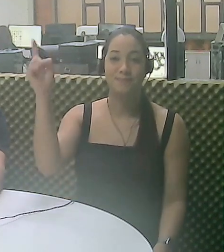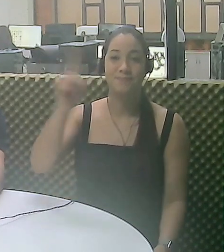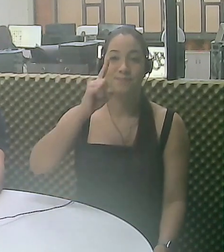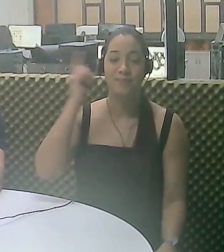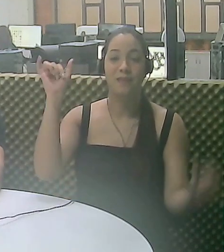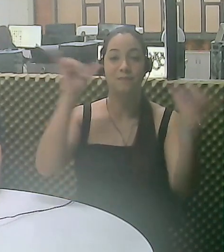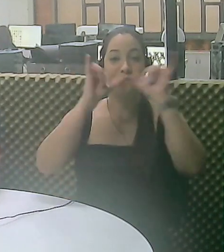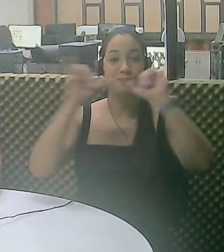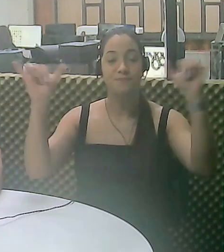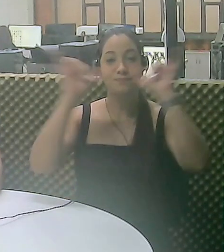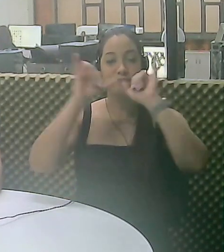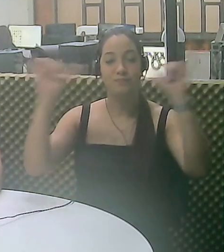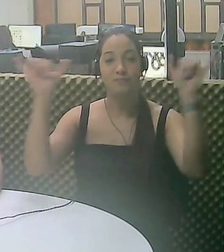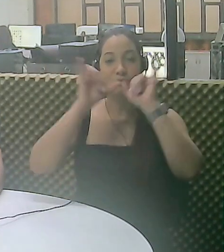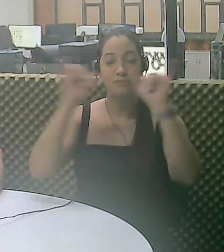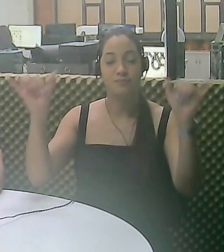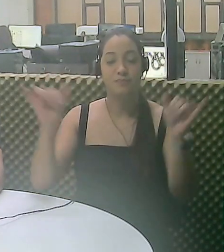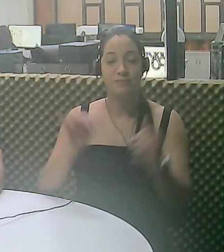Giro de